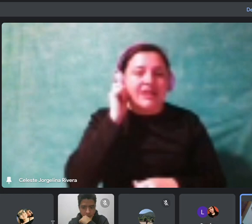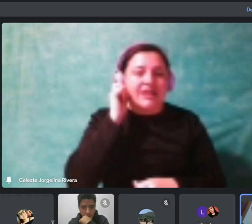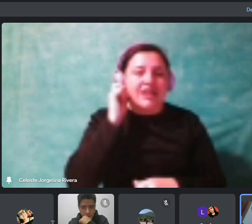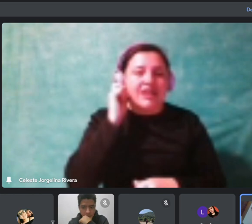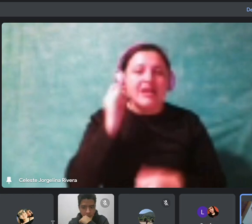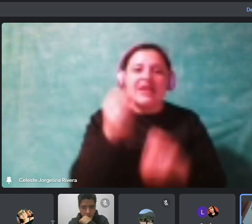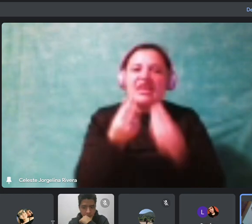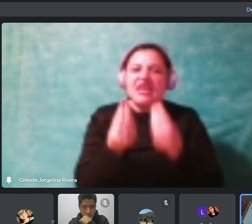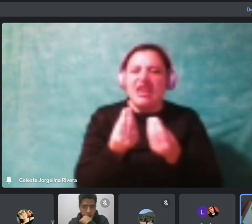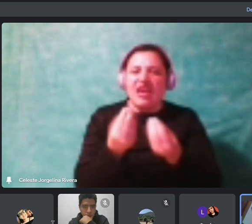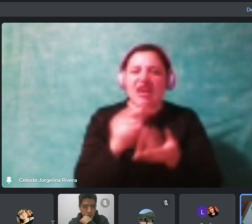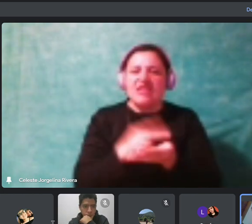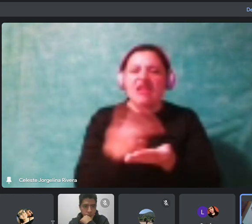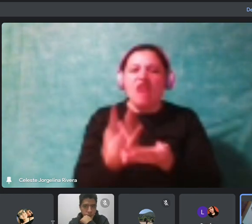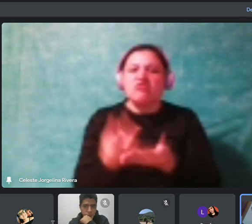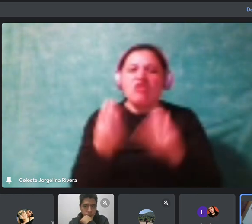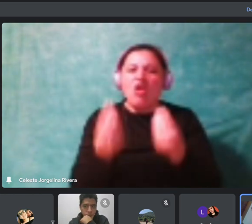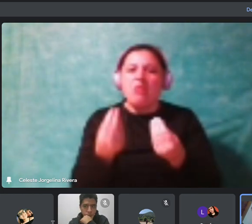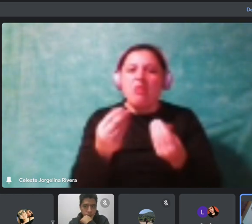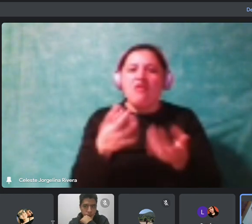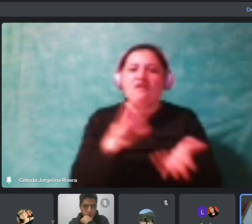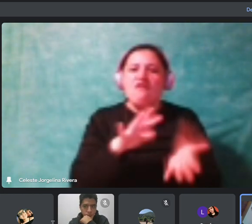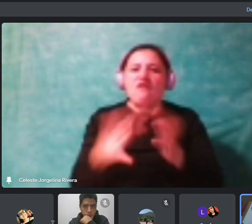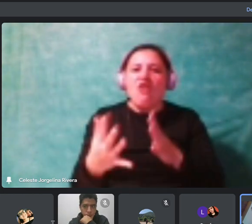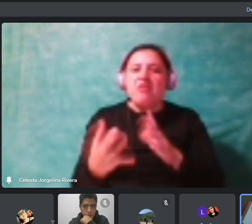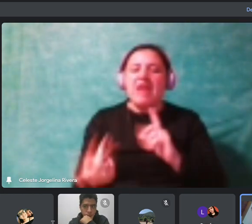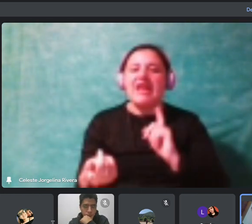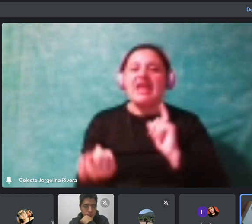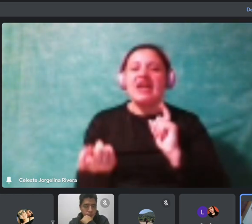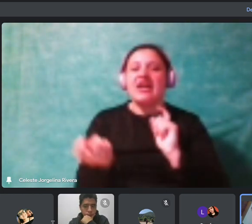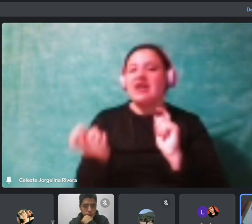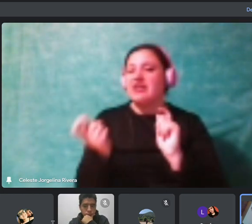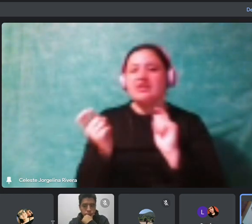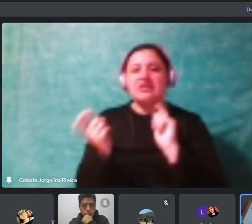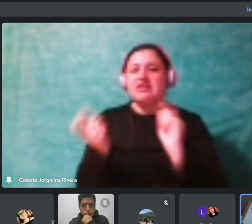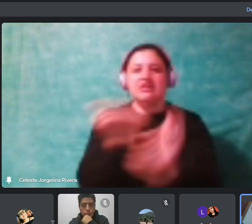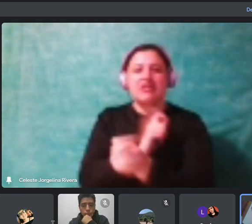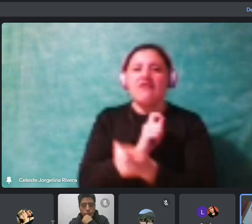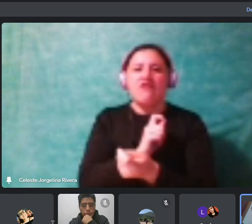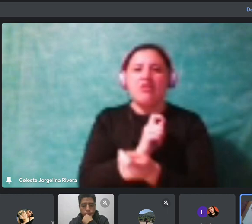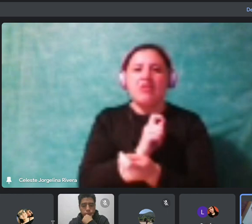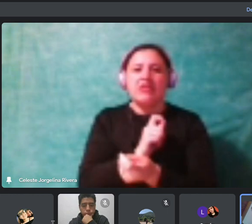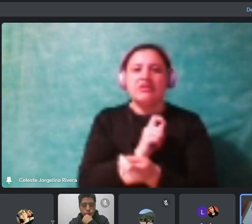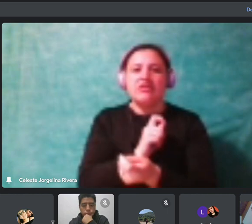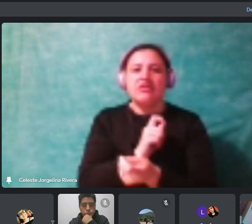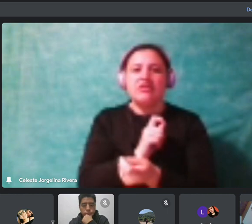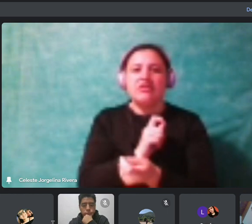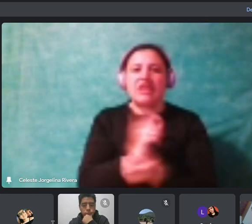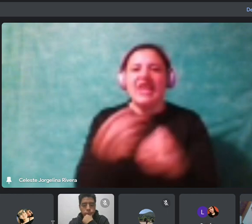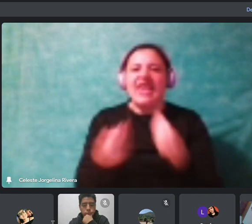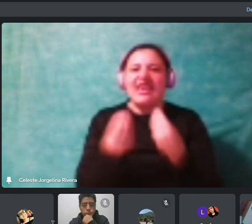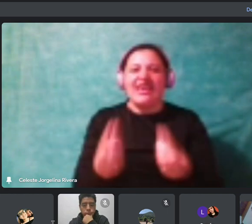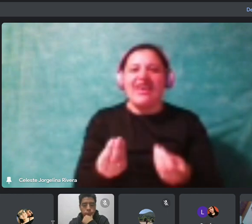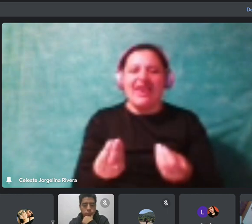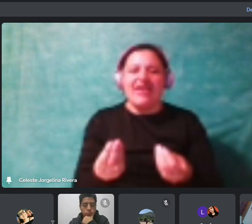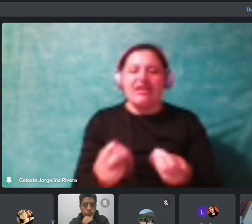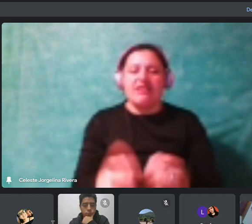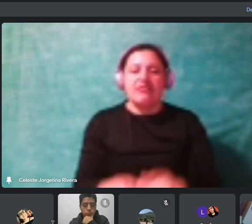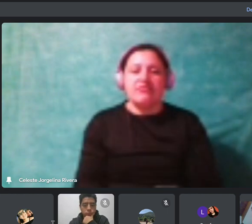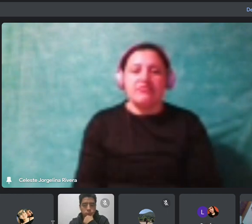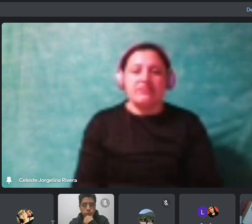él mismo se transforma, se está convirtiendo, se está transformando ¿en qué? En una